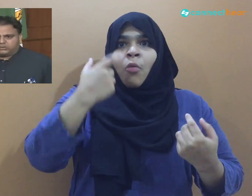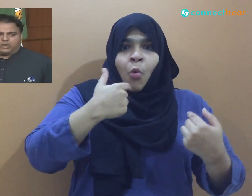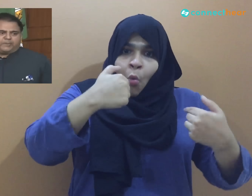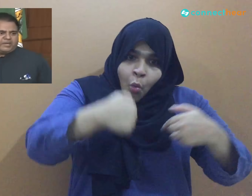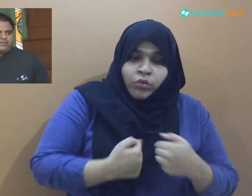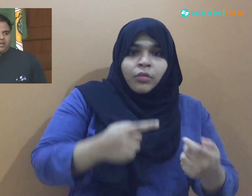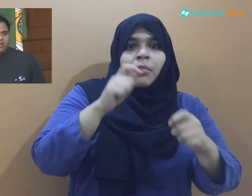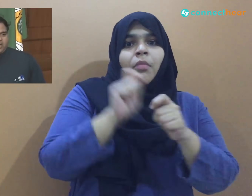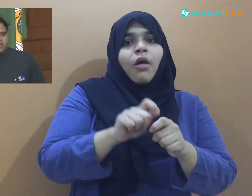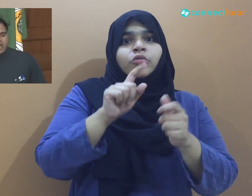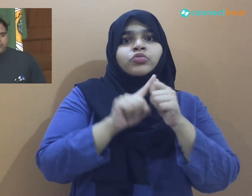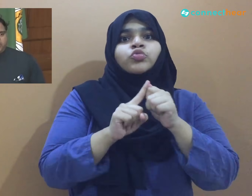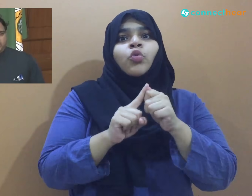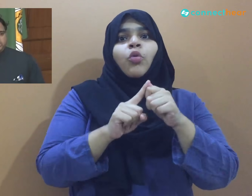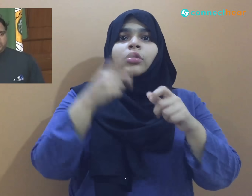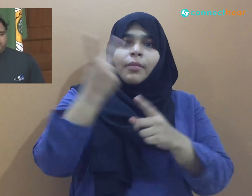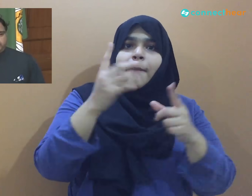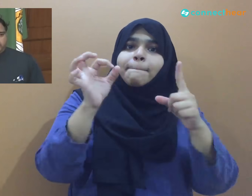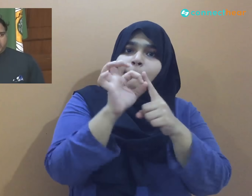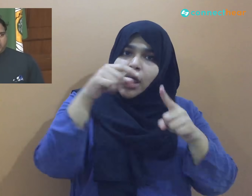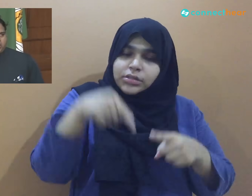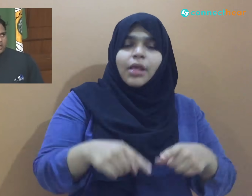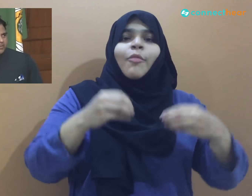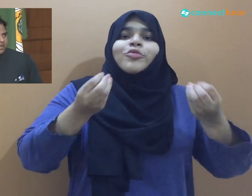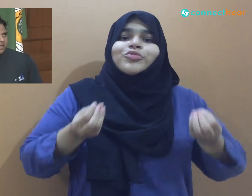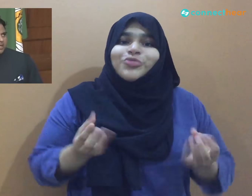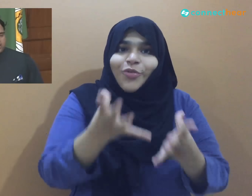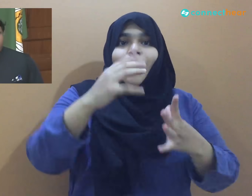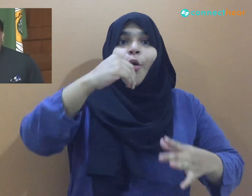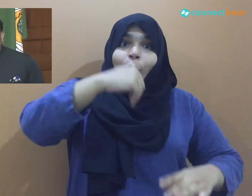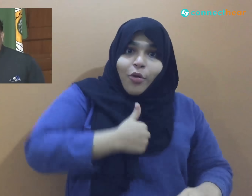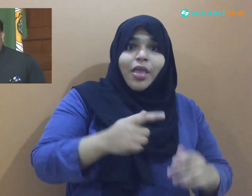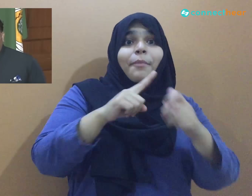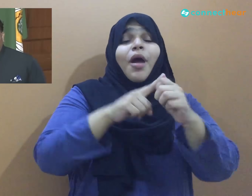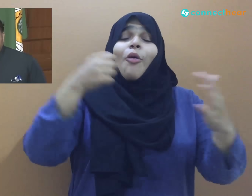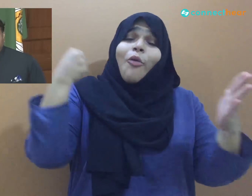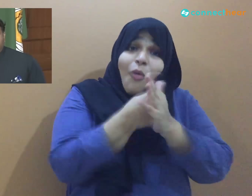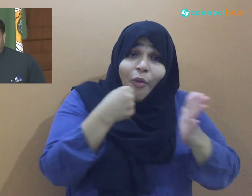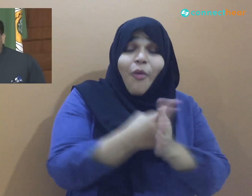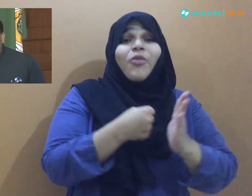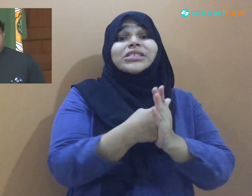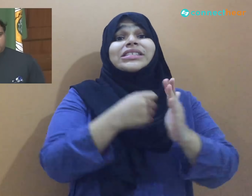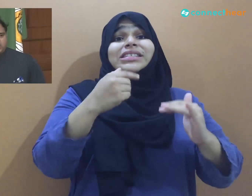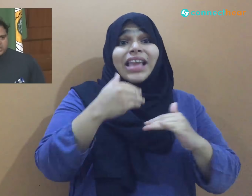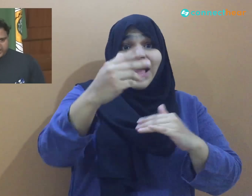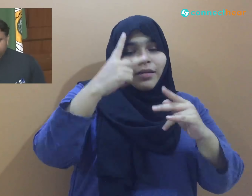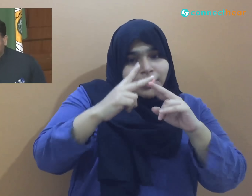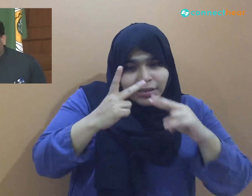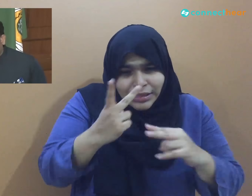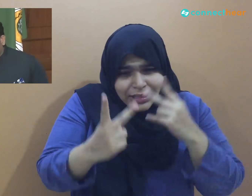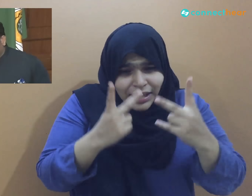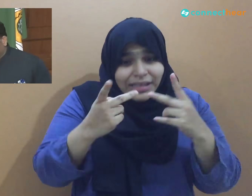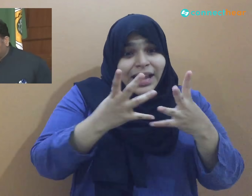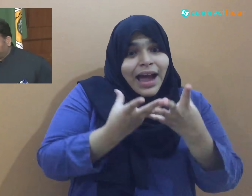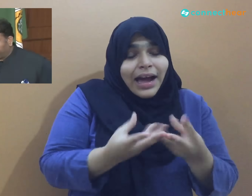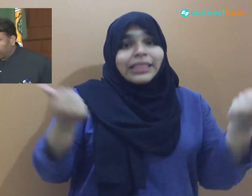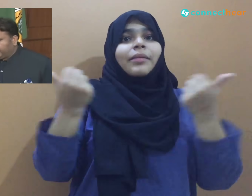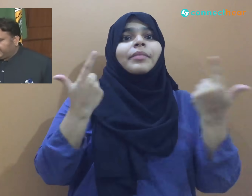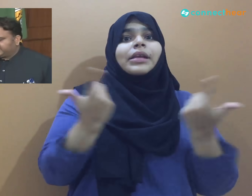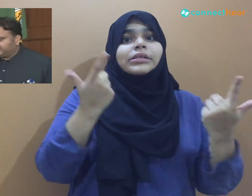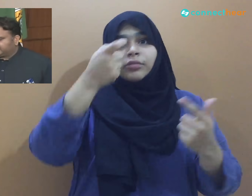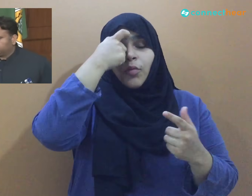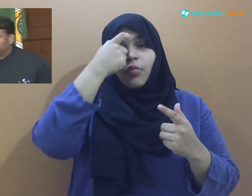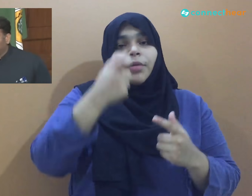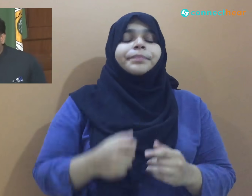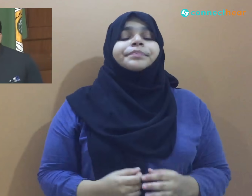ہونا ہے. تو ہم نے بھی یہاں پر انیشیٹو شروع کیا اور ہم نے یہ کوشش کی کہ یہ چیزیں ہم اس کو انڈیجنائز کیسے کر سکتے ہیں.